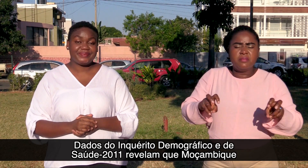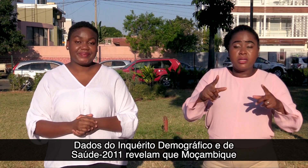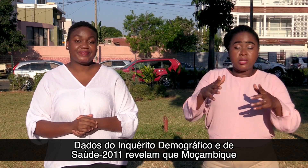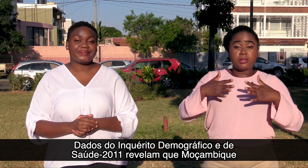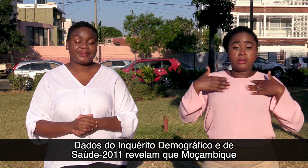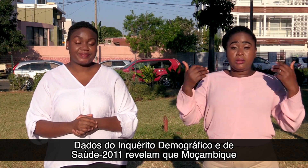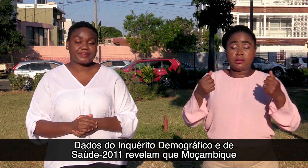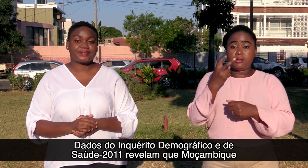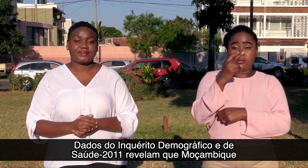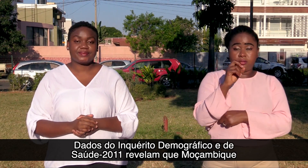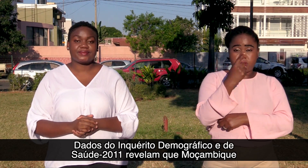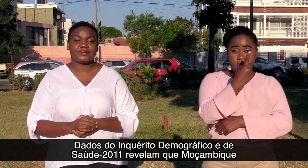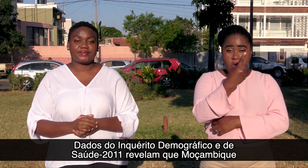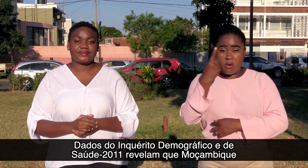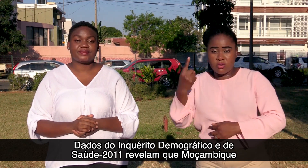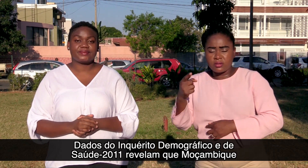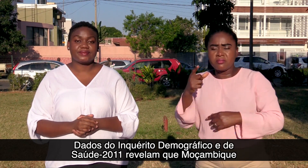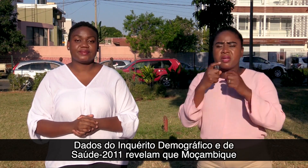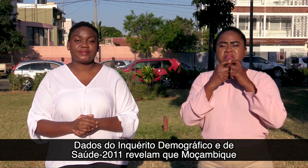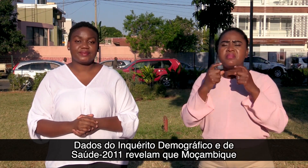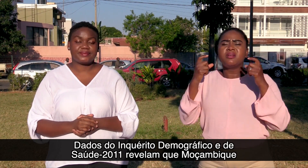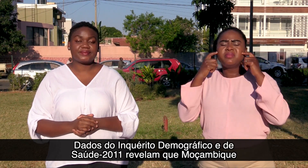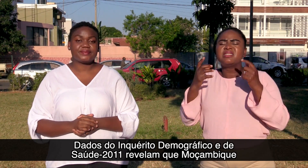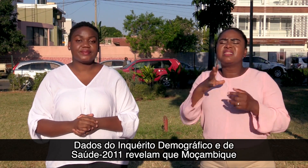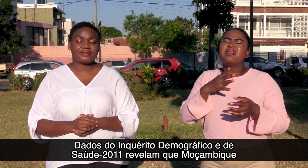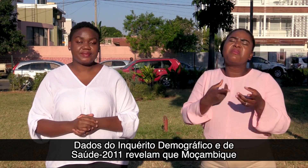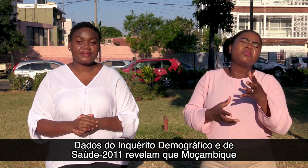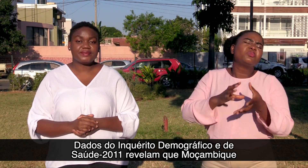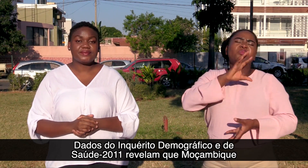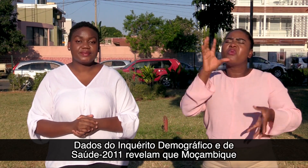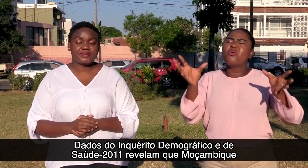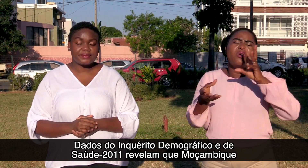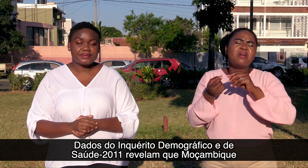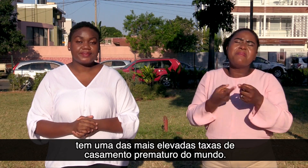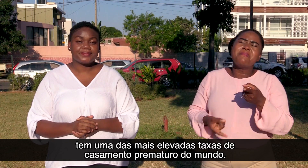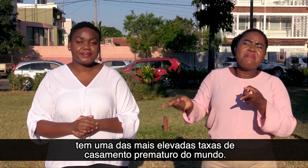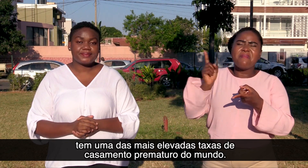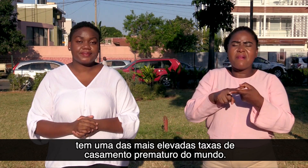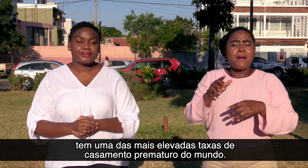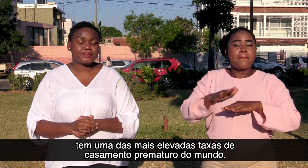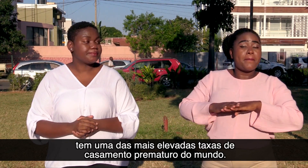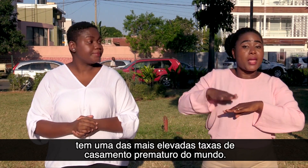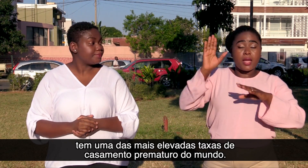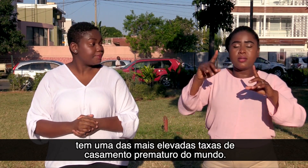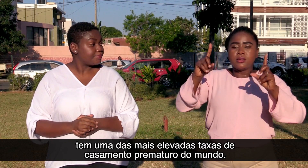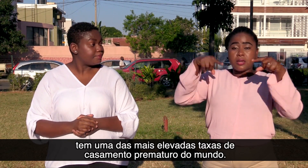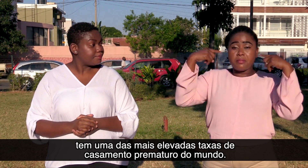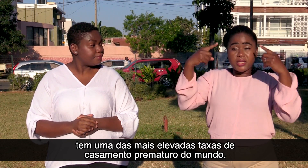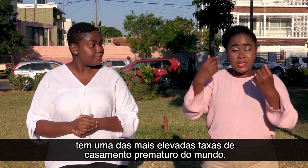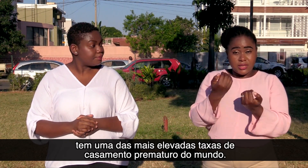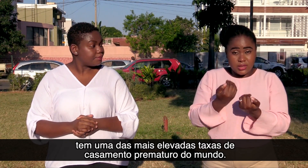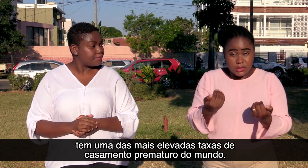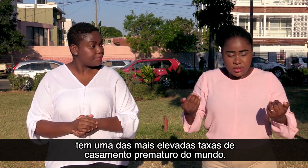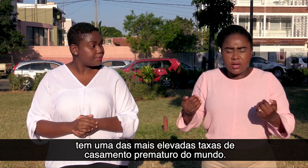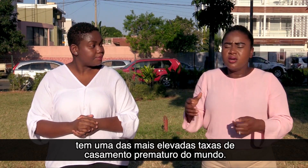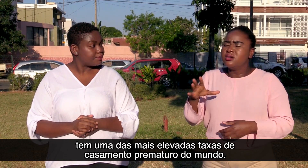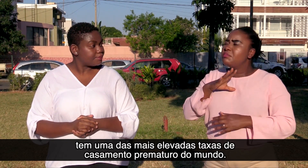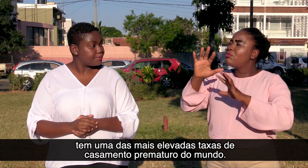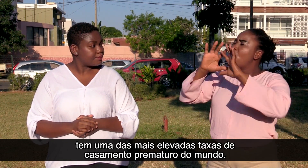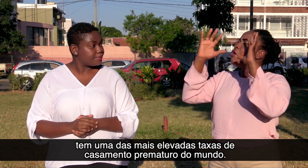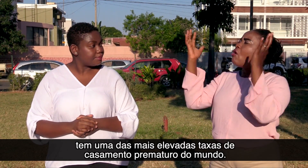Dados do Inquérito Demográfico e de Saúde 2011 revelam que Moçambique tem uma das mais elevadas taxas de